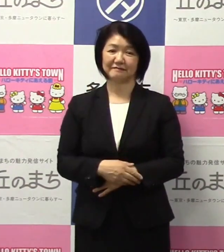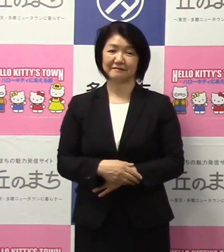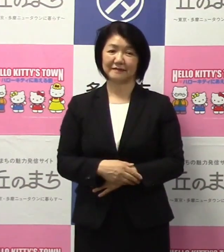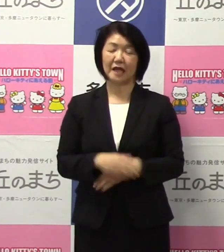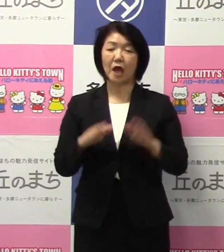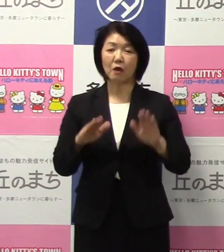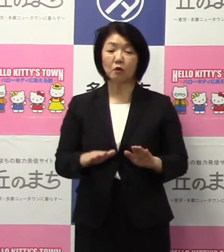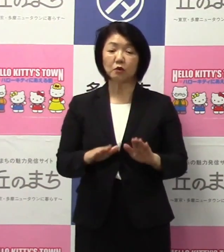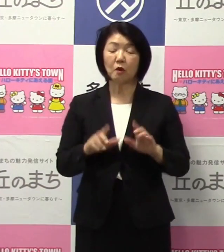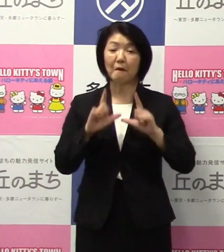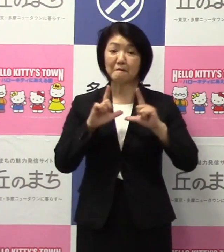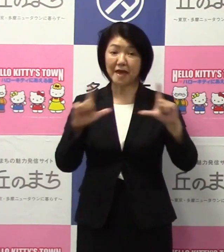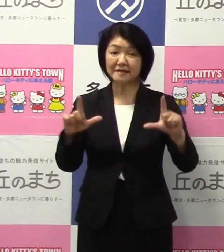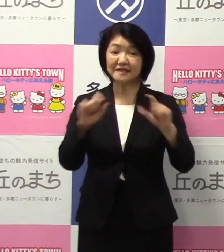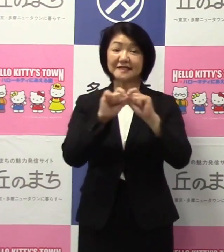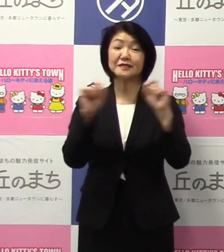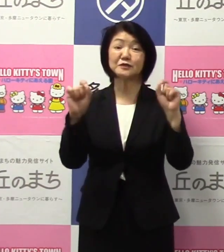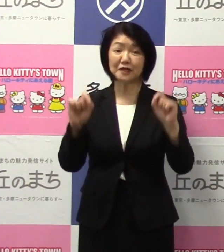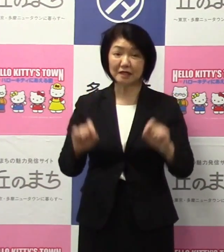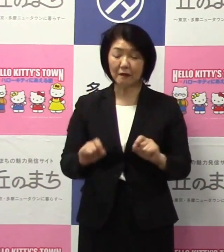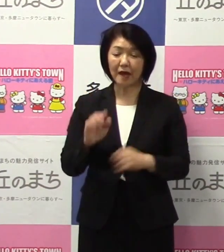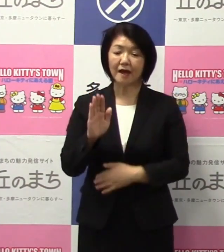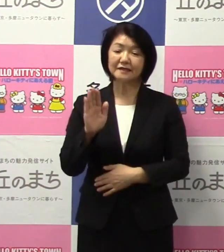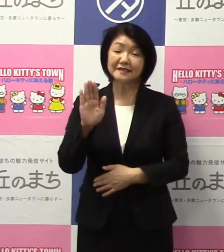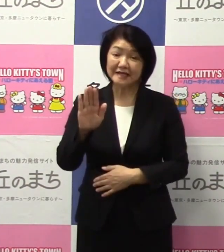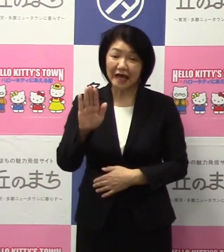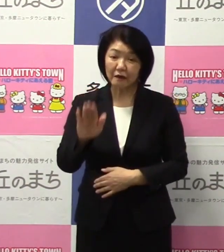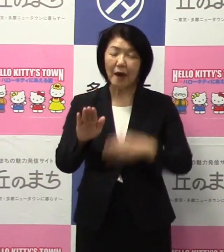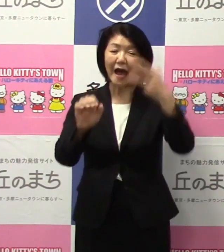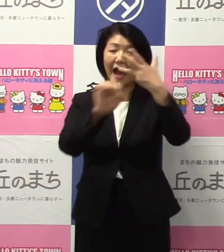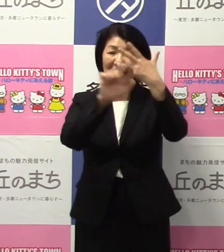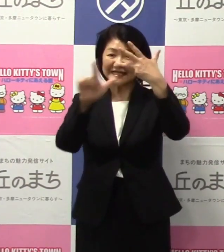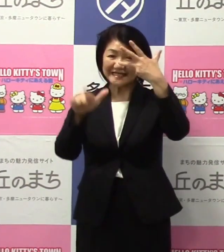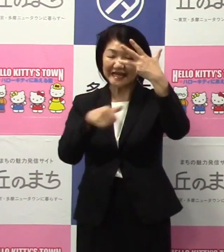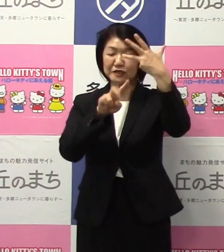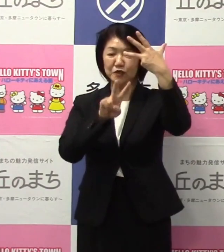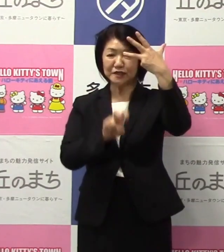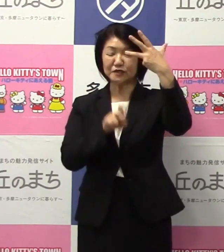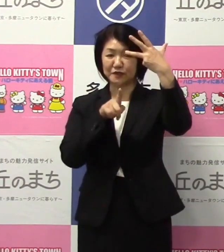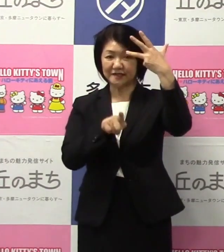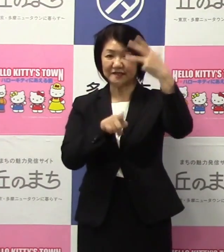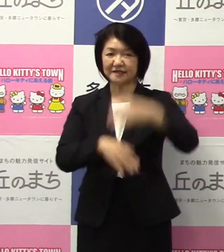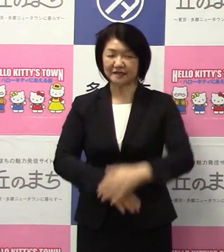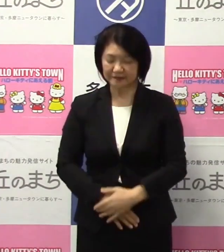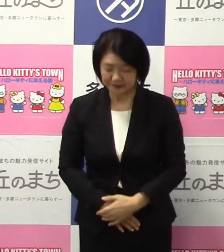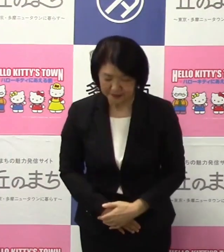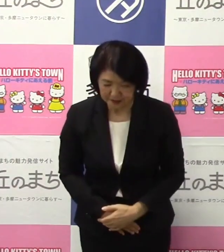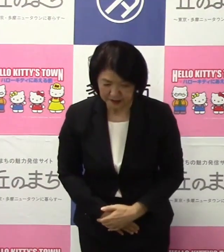この動画メッセージ、次回は8月21日です。では。